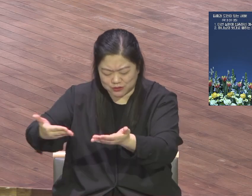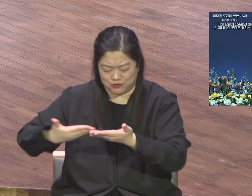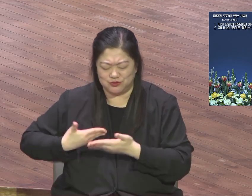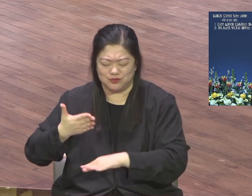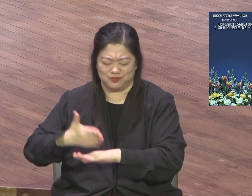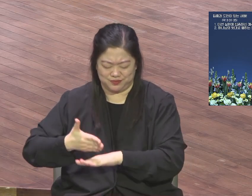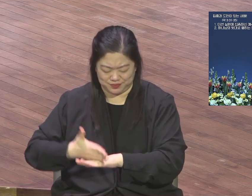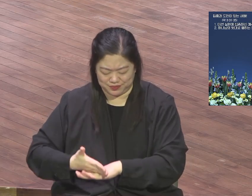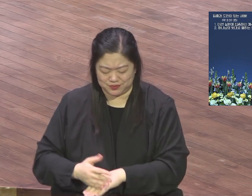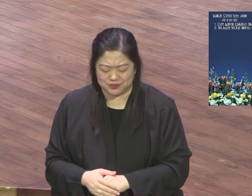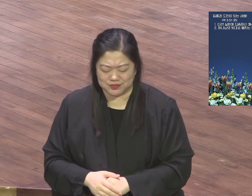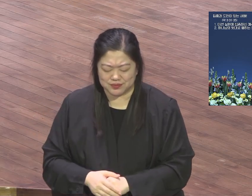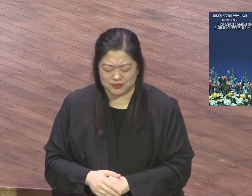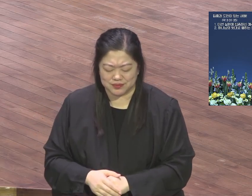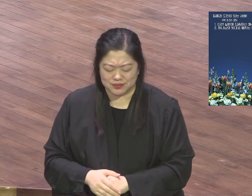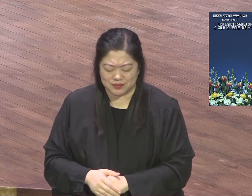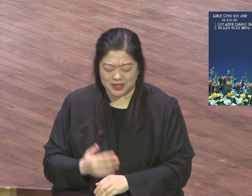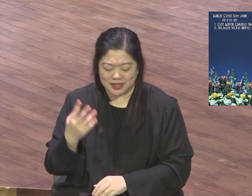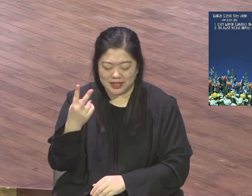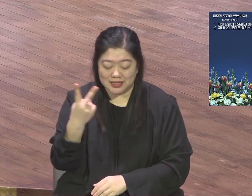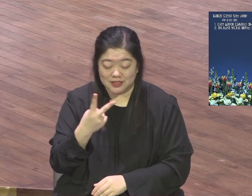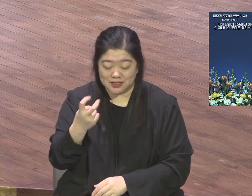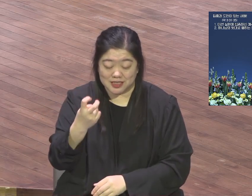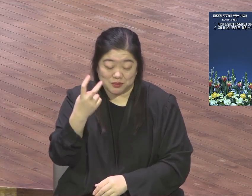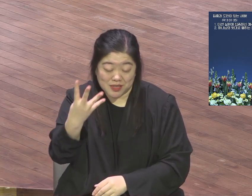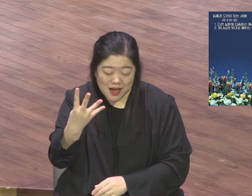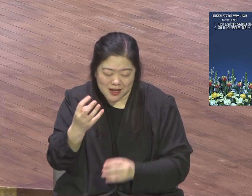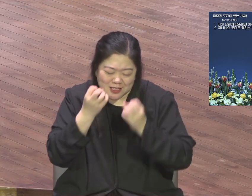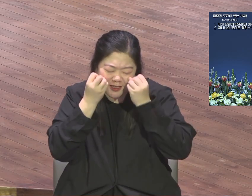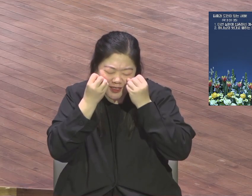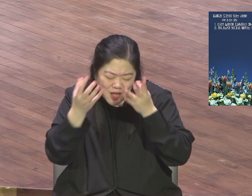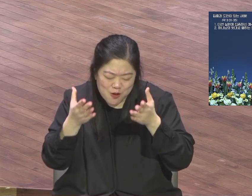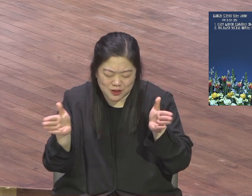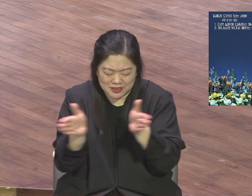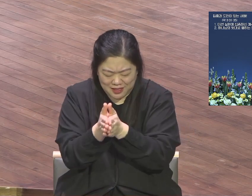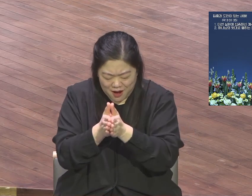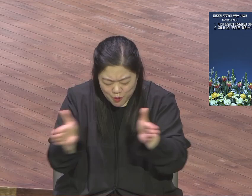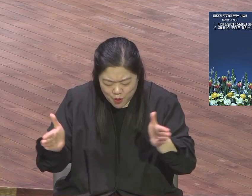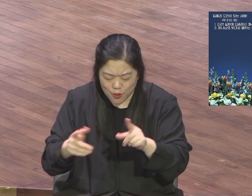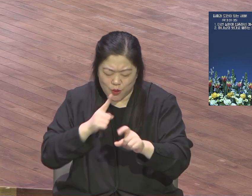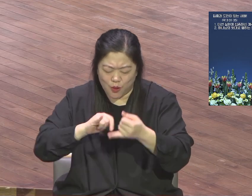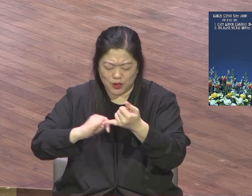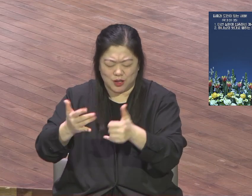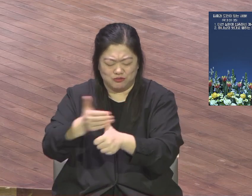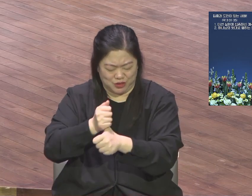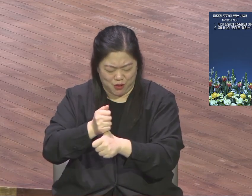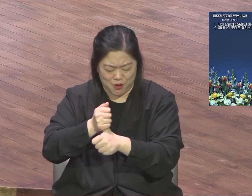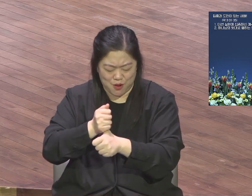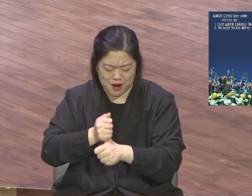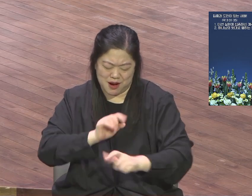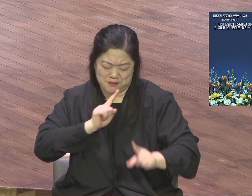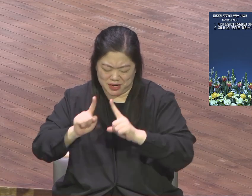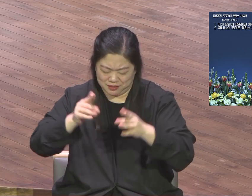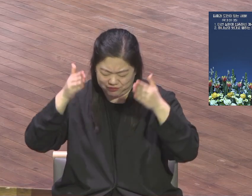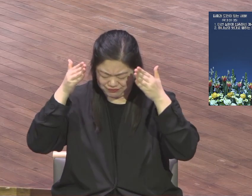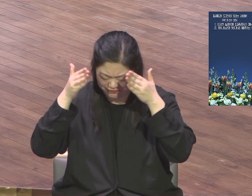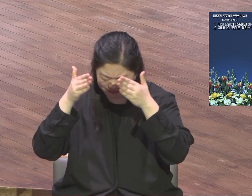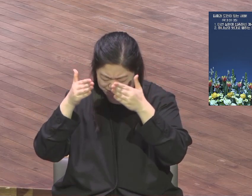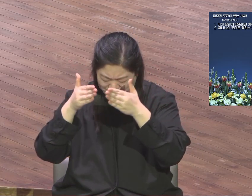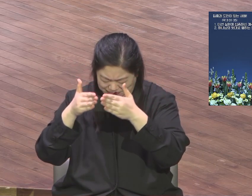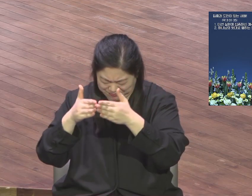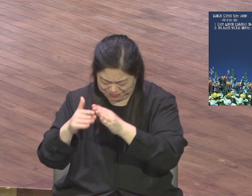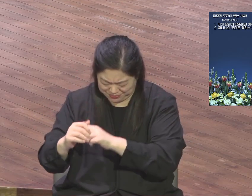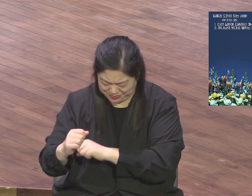모든 이제부터 이 새해를 새롭게 하나님 앞에 언약 잡고 말씀 잡고 집중하는, 그래서